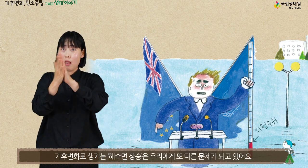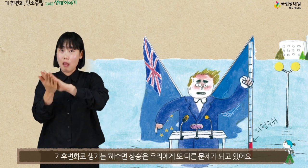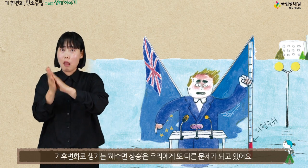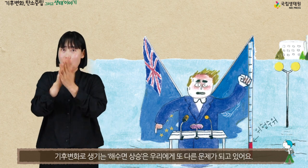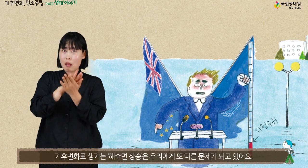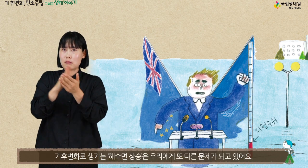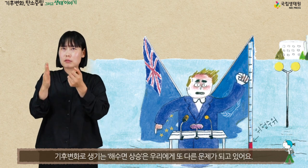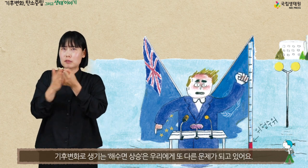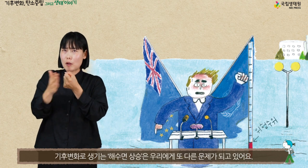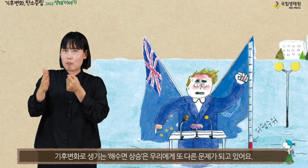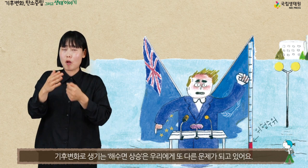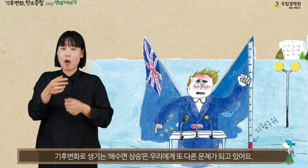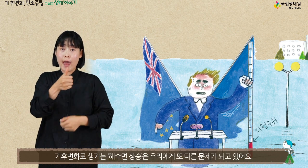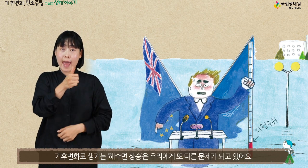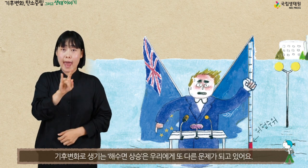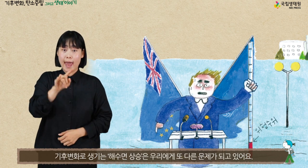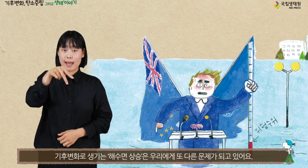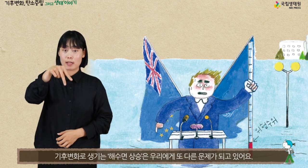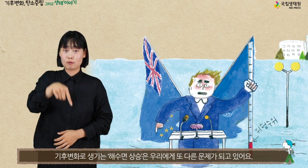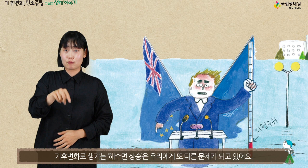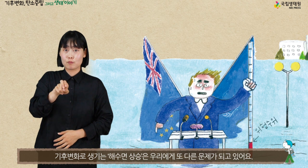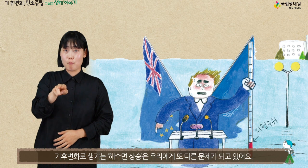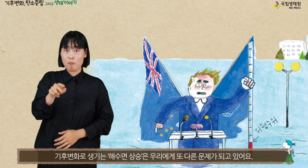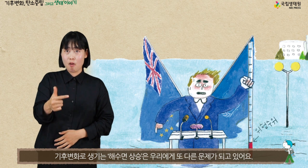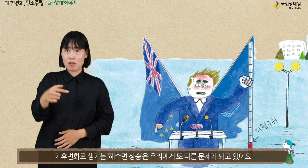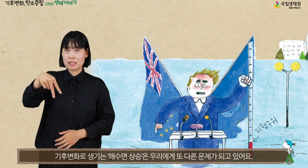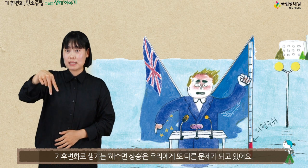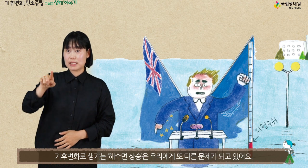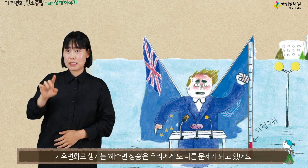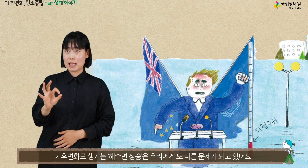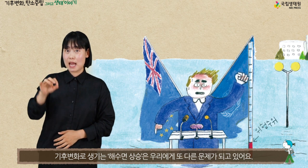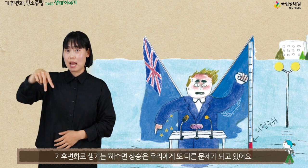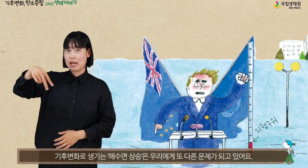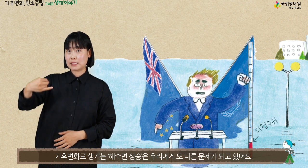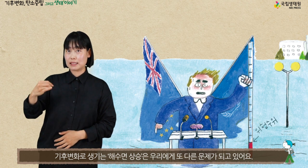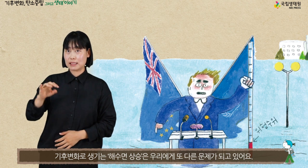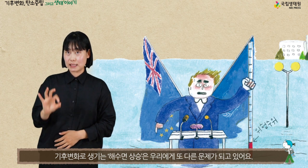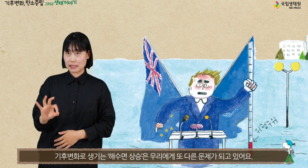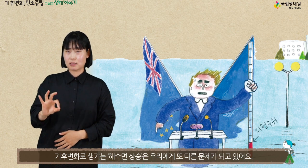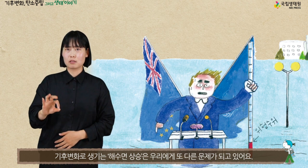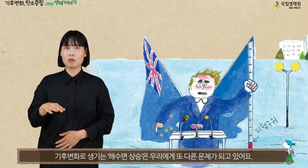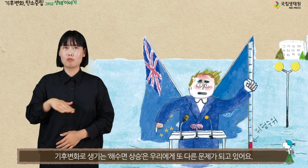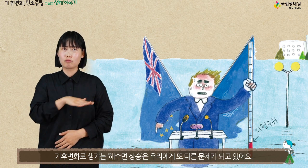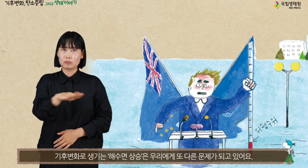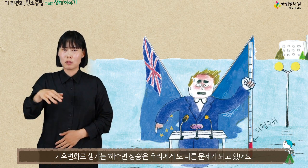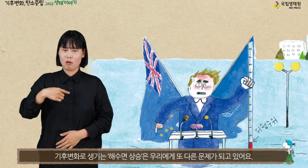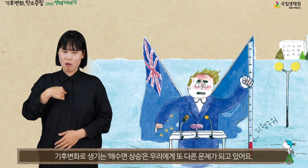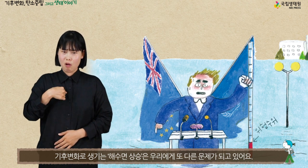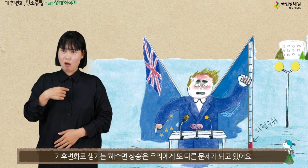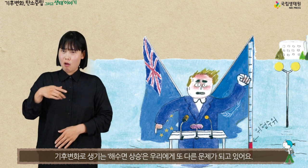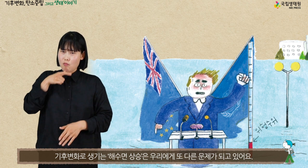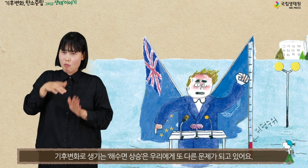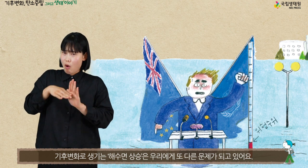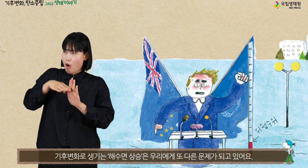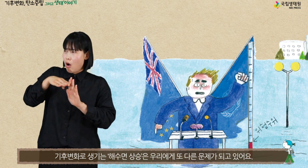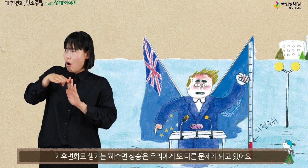기후 변화로 생기는 해수면 상승은 우리에게 또 다른 문제가 되고 있어요.